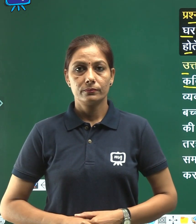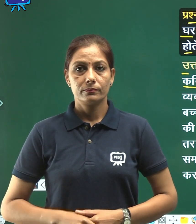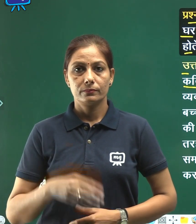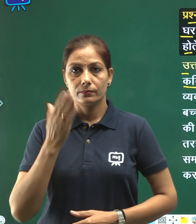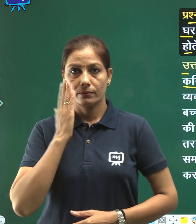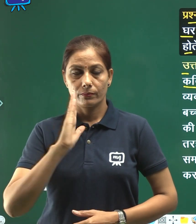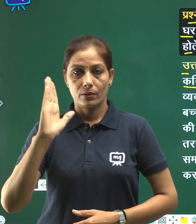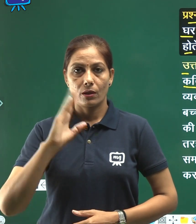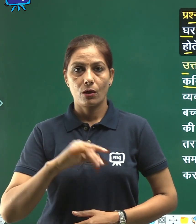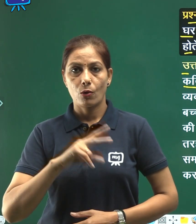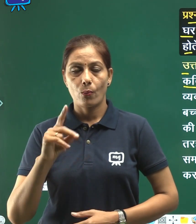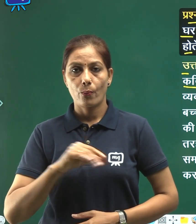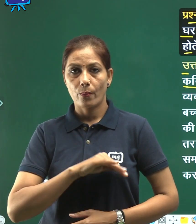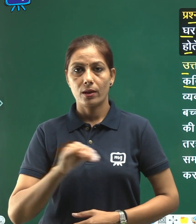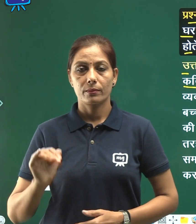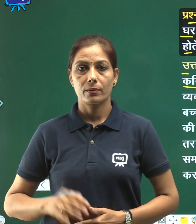कविता एवं बालक में